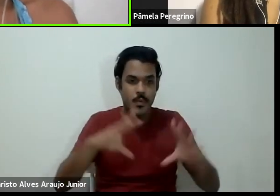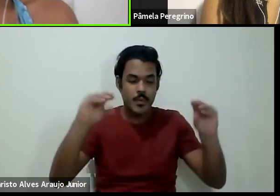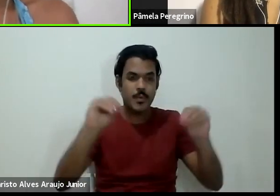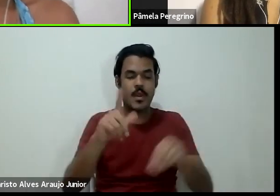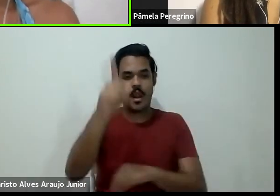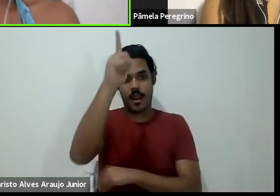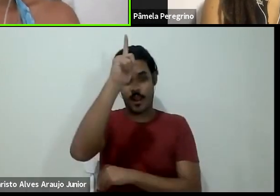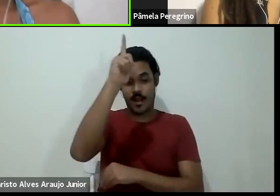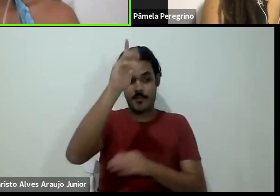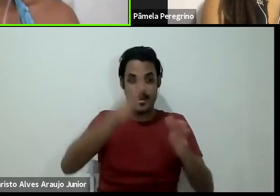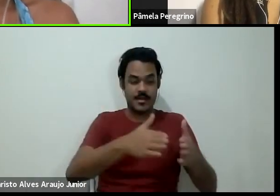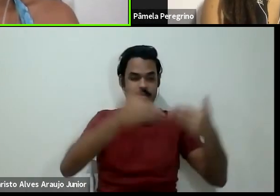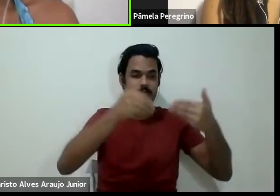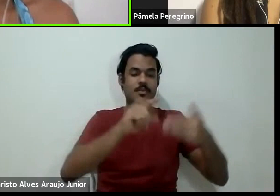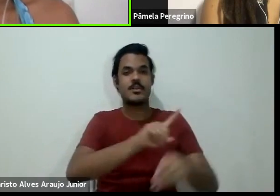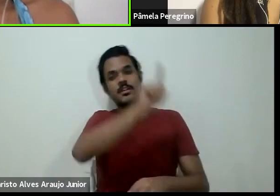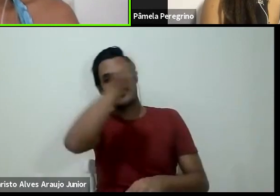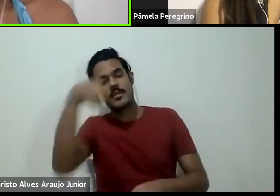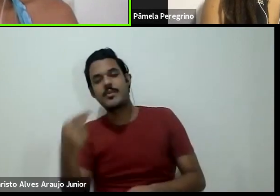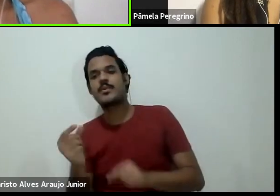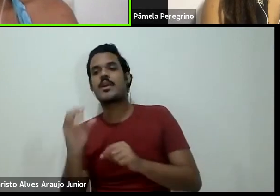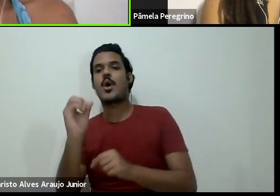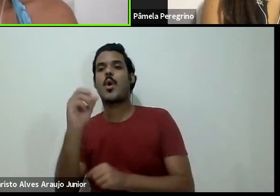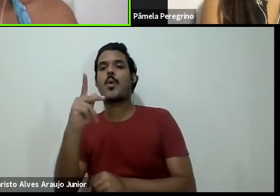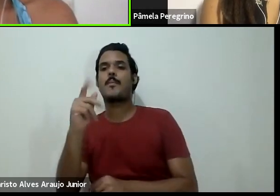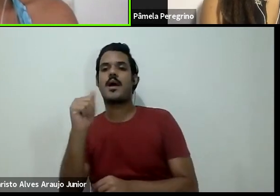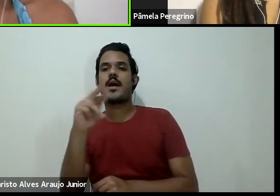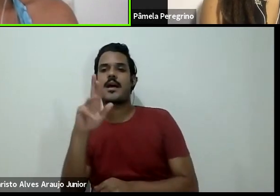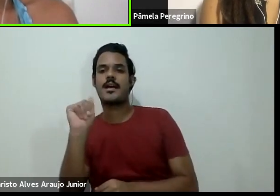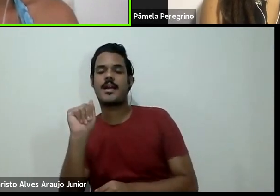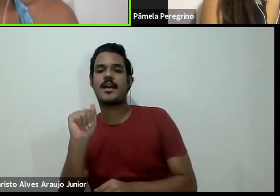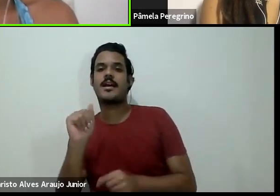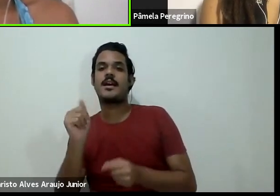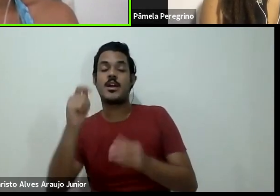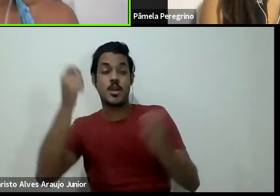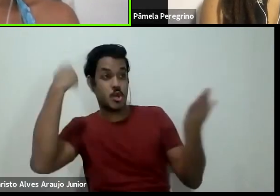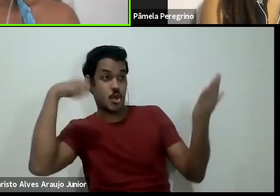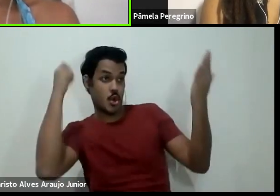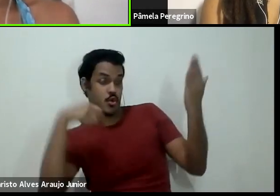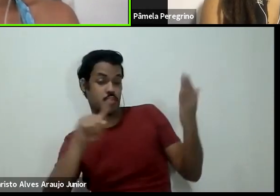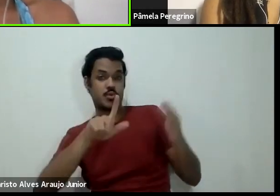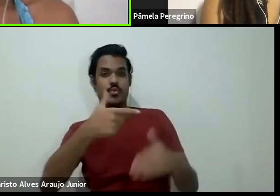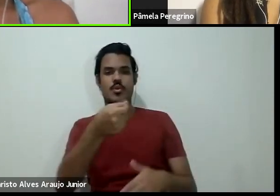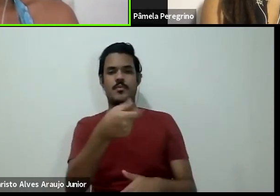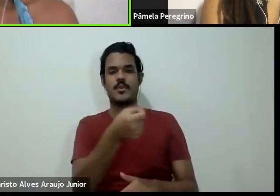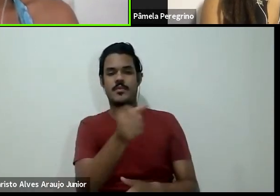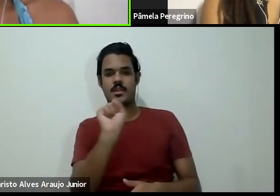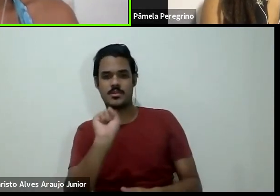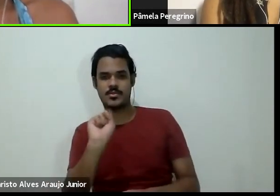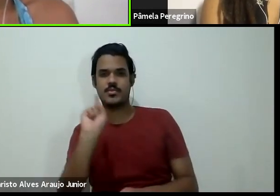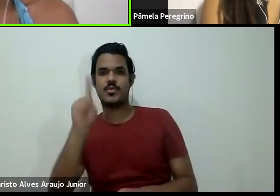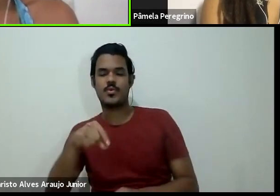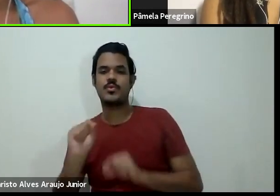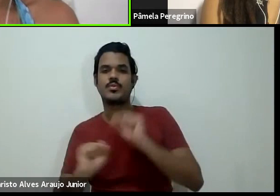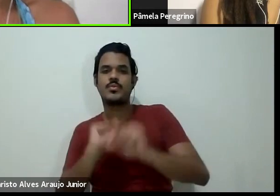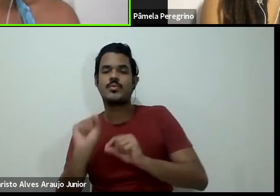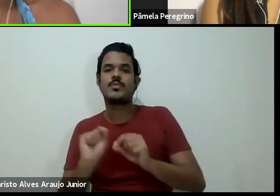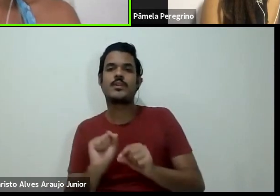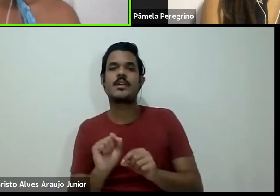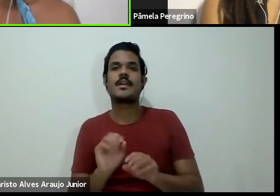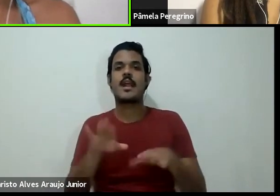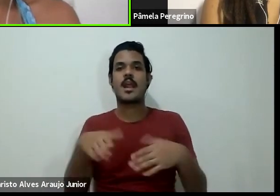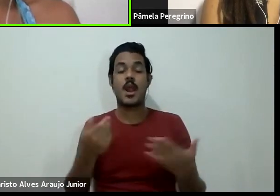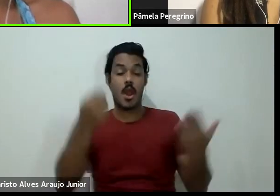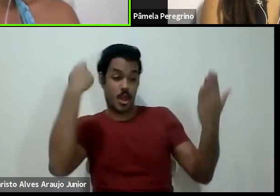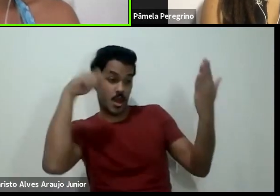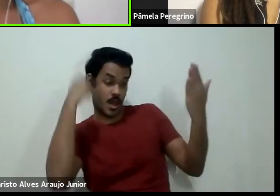de Oxum, Quando Tudo Nasce, em 2018, junto com o Candomblé Abassada Deus Oxum de Dejemi